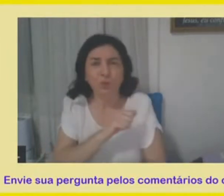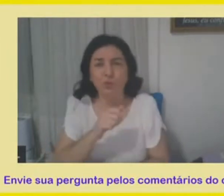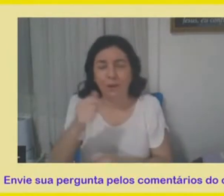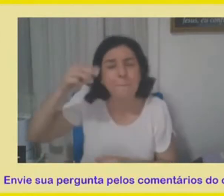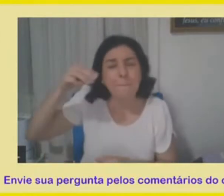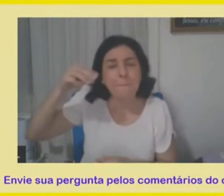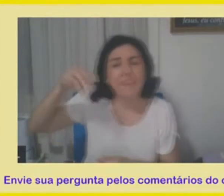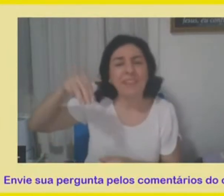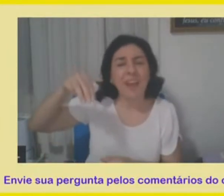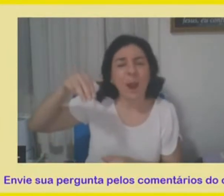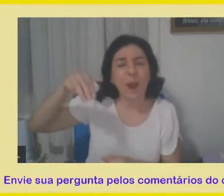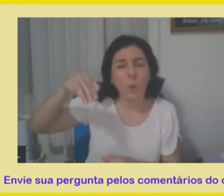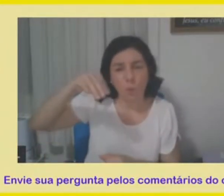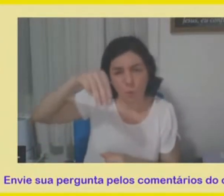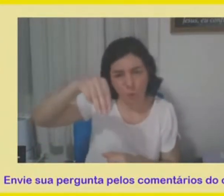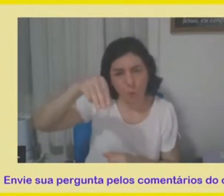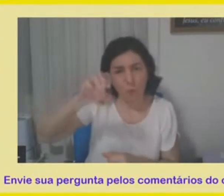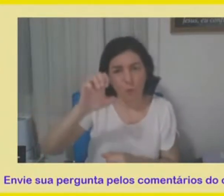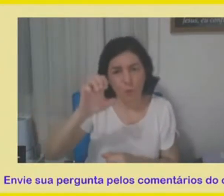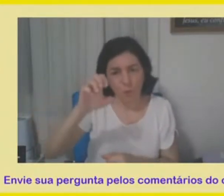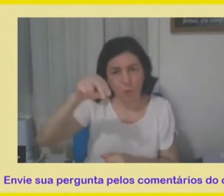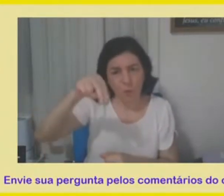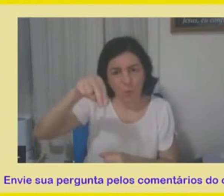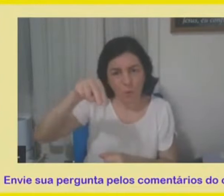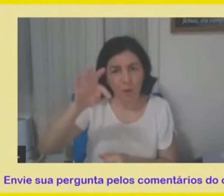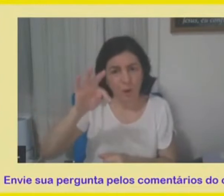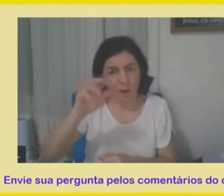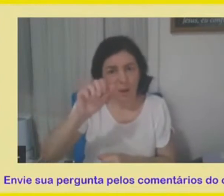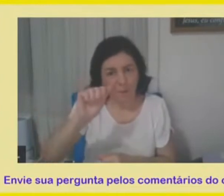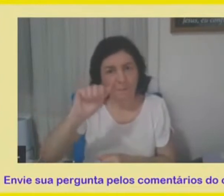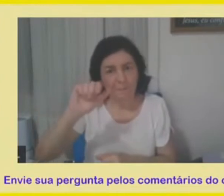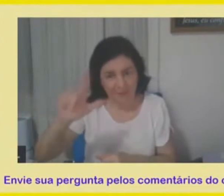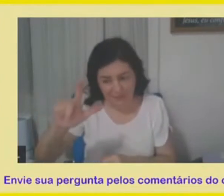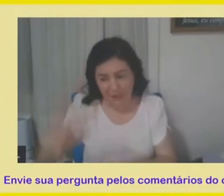ter um outro aluno.